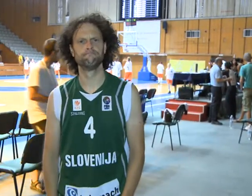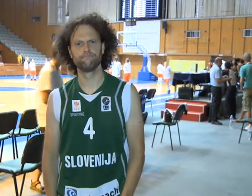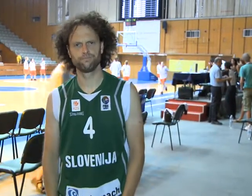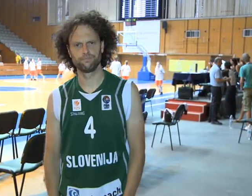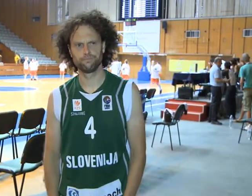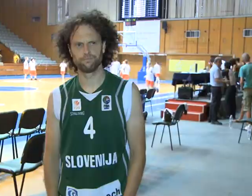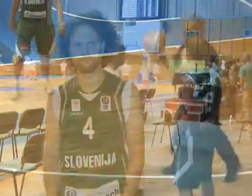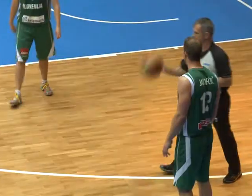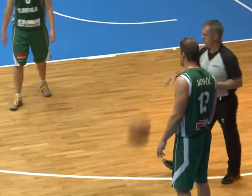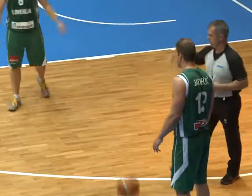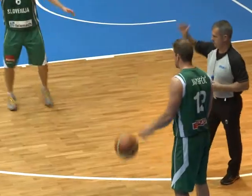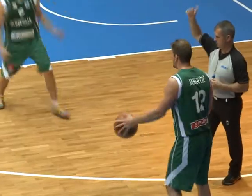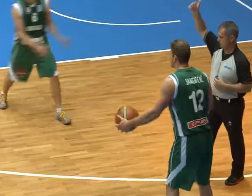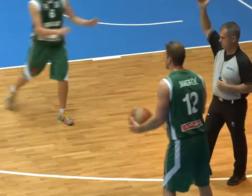in šli naprej.